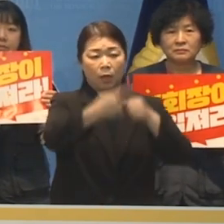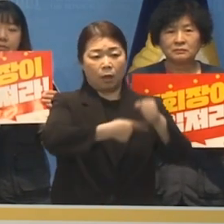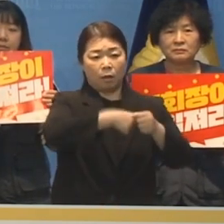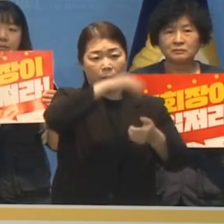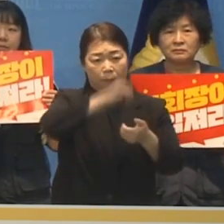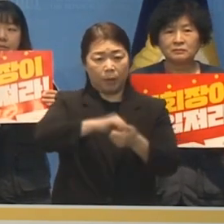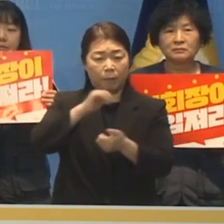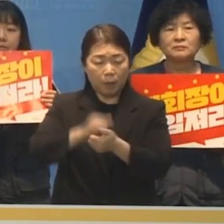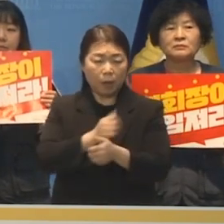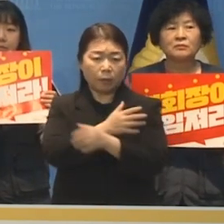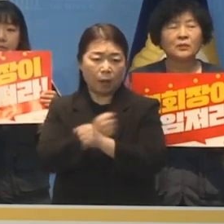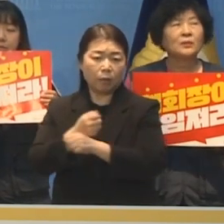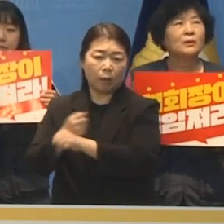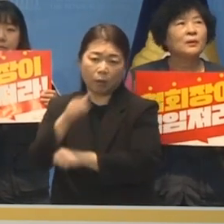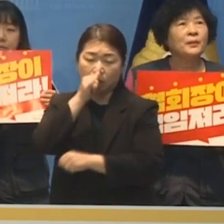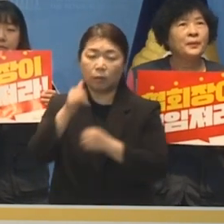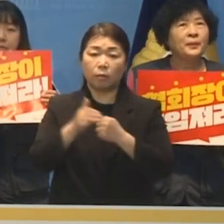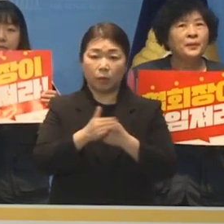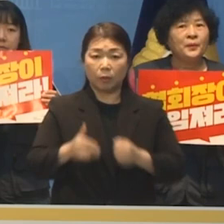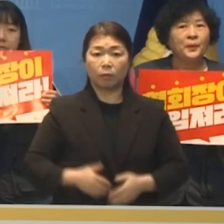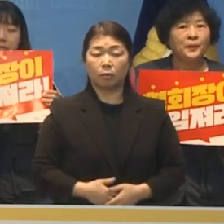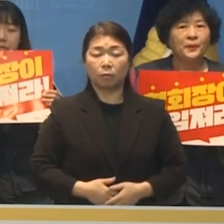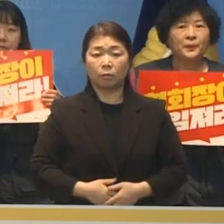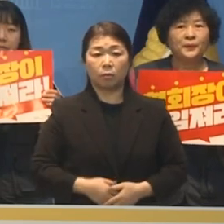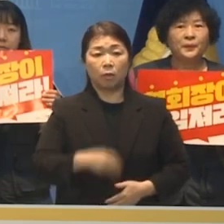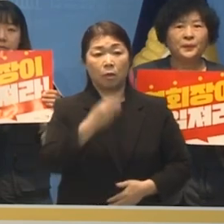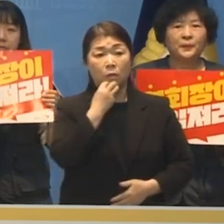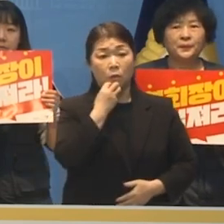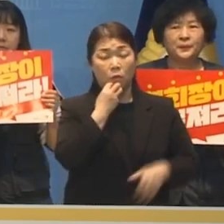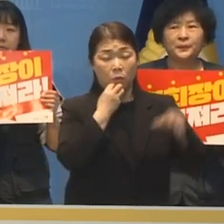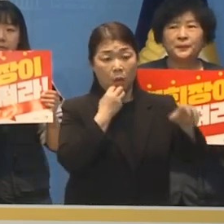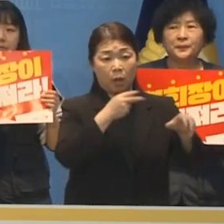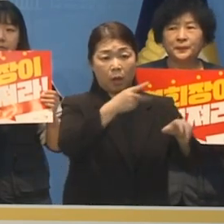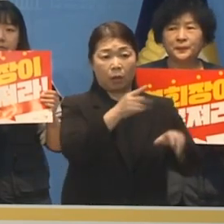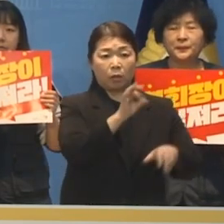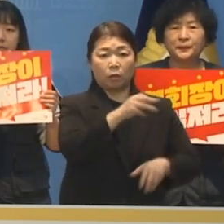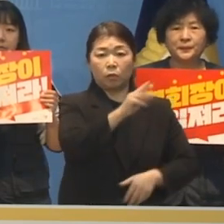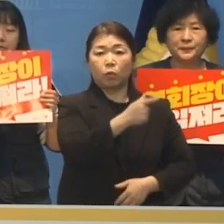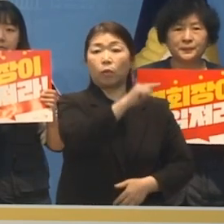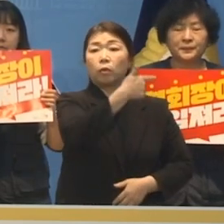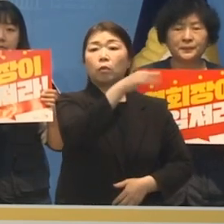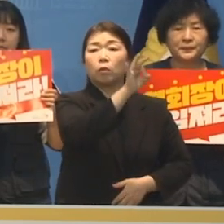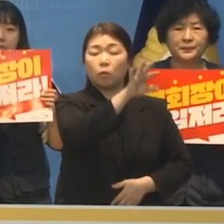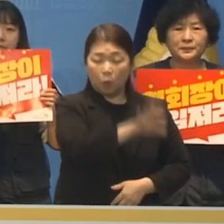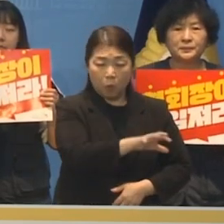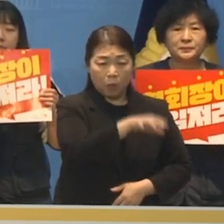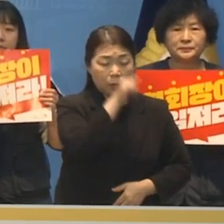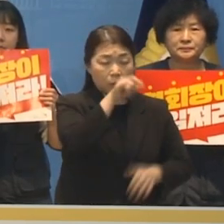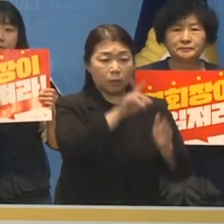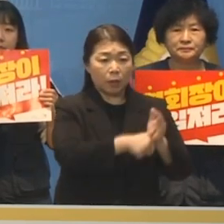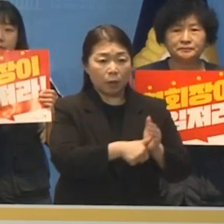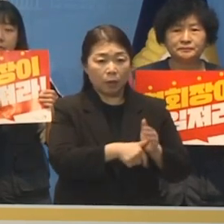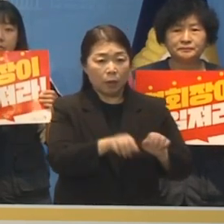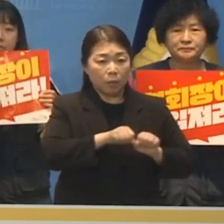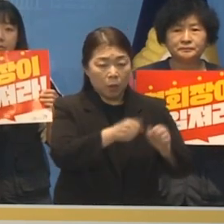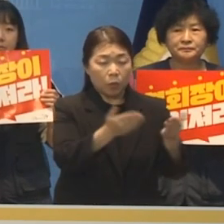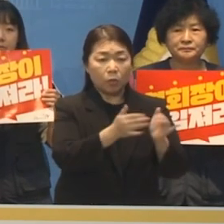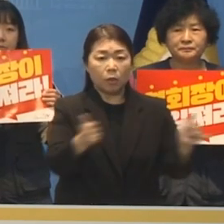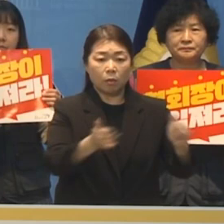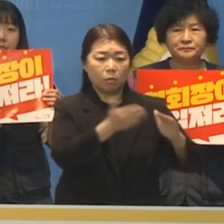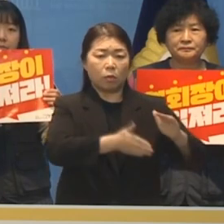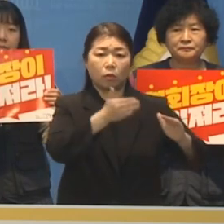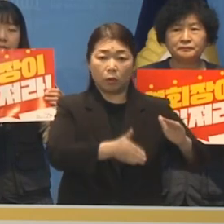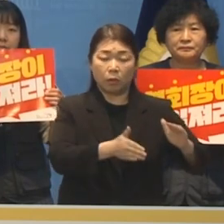한국전기공사협회는 서울의 등촌동에 있을 때는 미화 노동자들도 정규직이었습니다. 그런데 2년 전